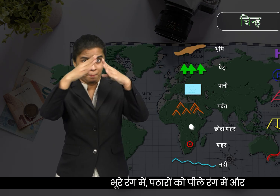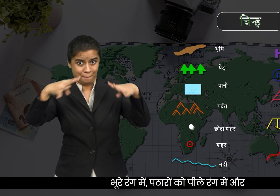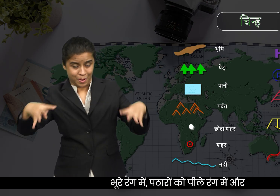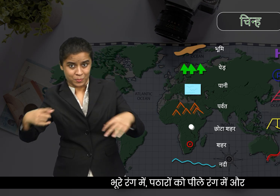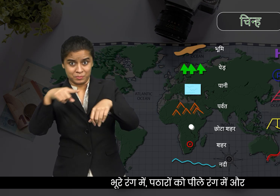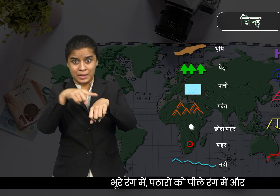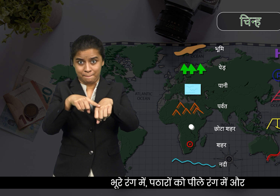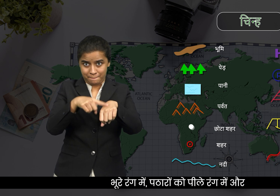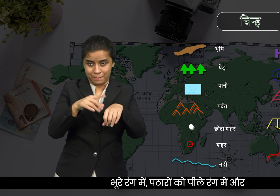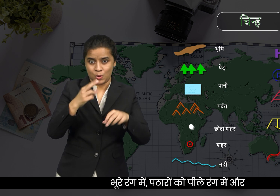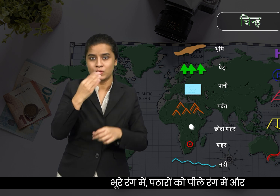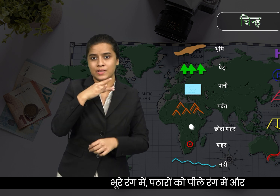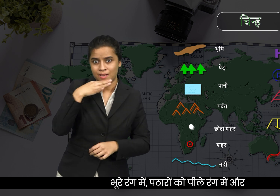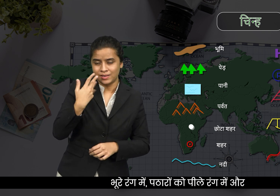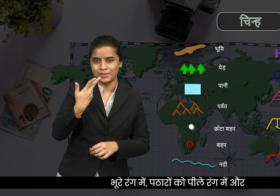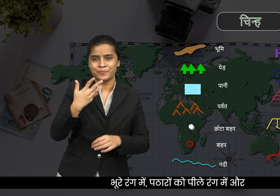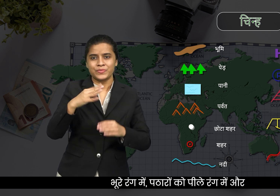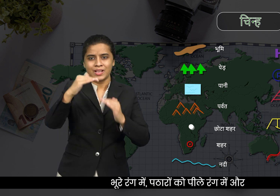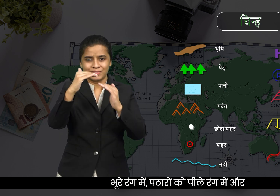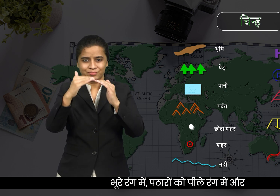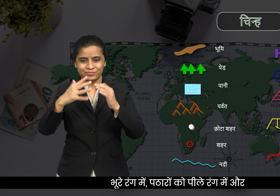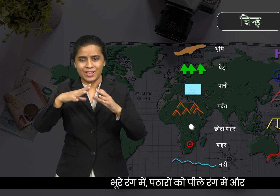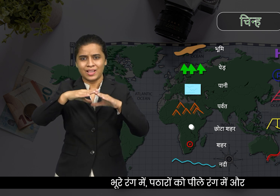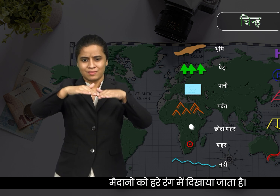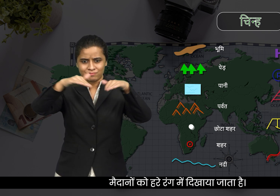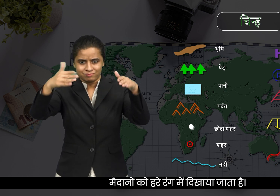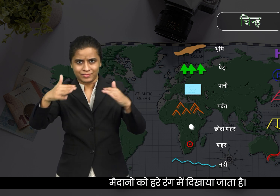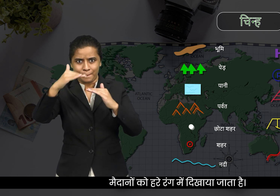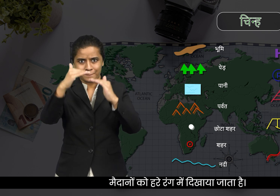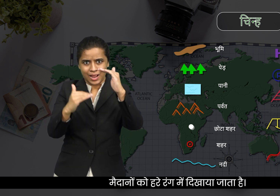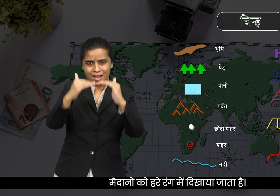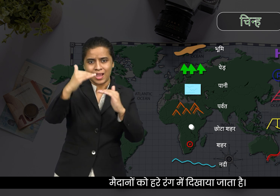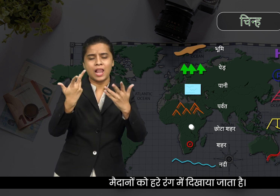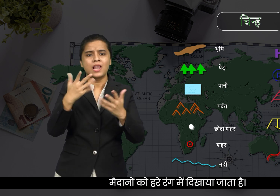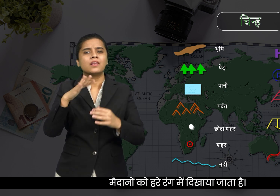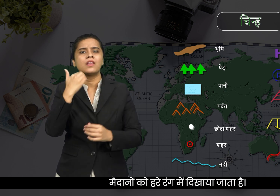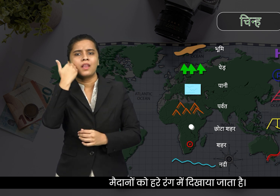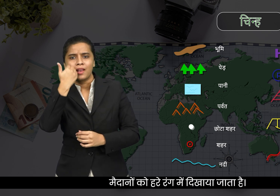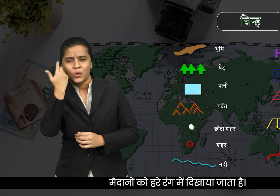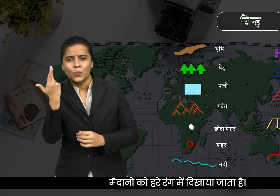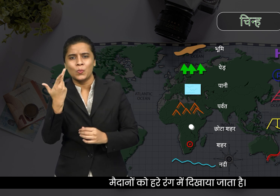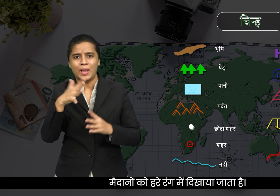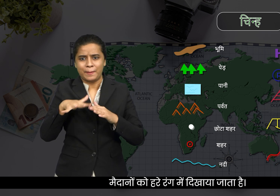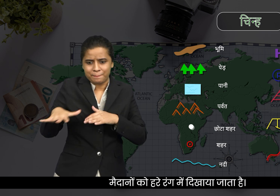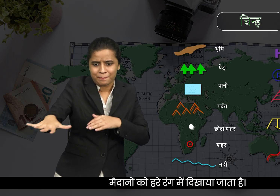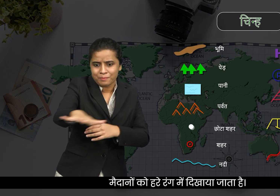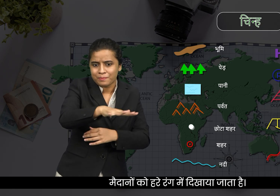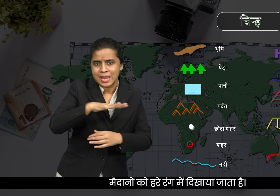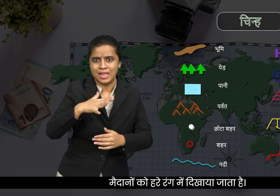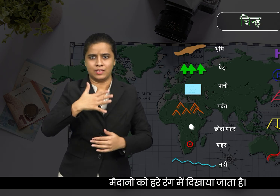रंग में, पठारों को पीले रंग में और मैदानों को हरे रंग में दिखाया जाता है।